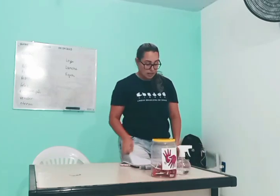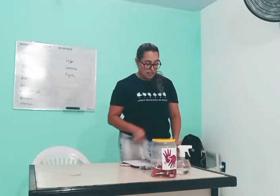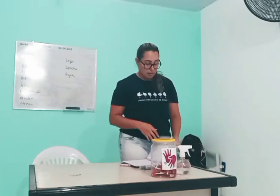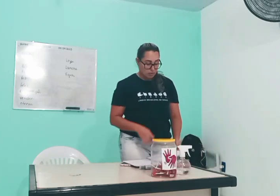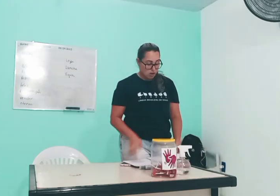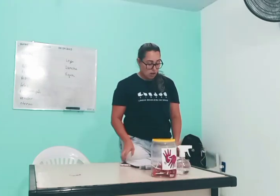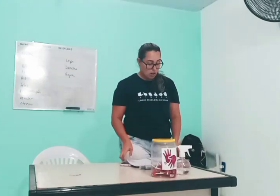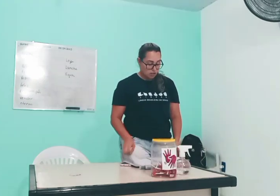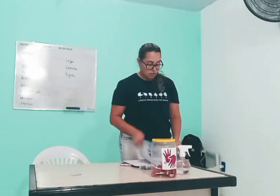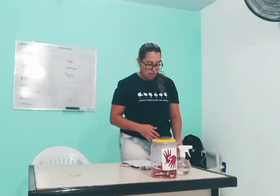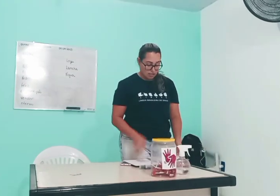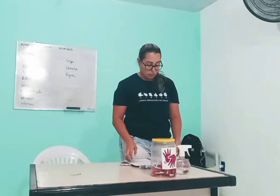aí, pronto,